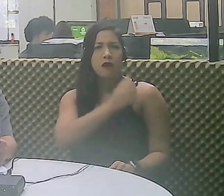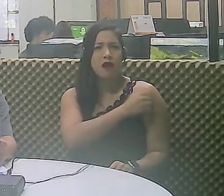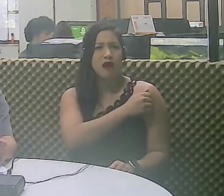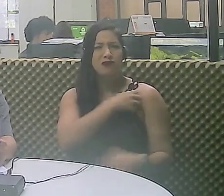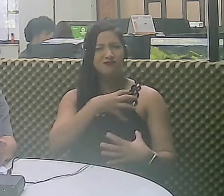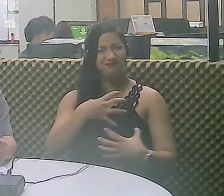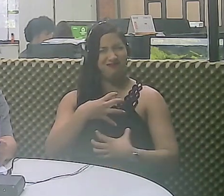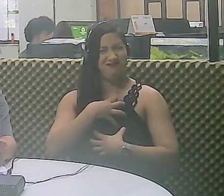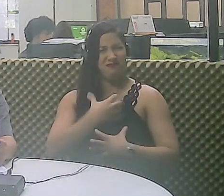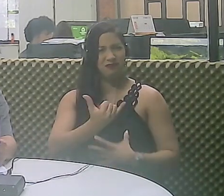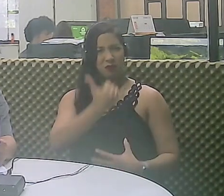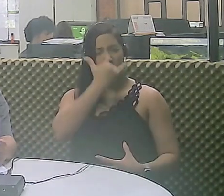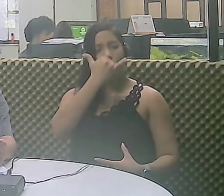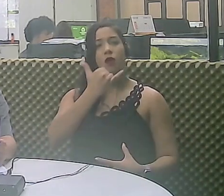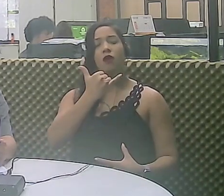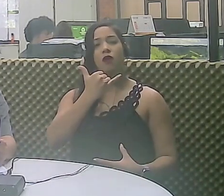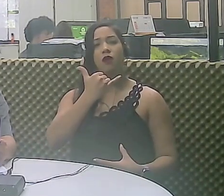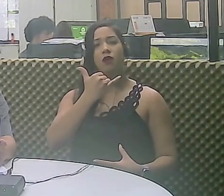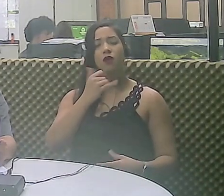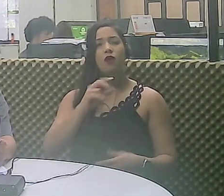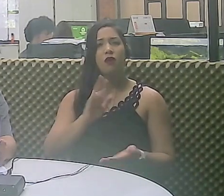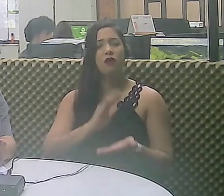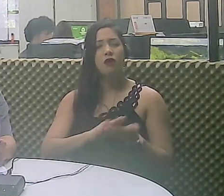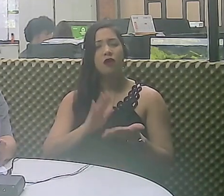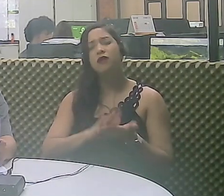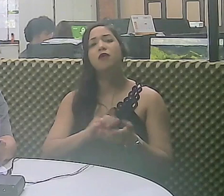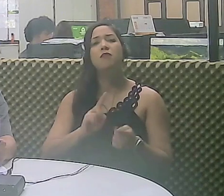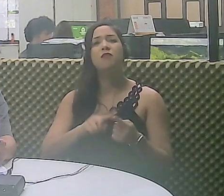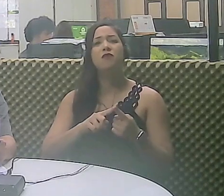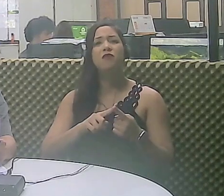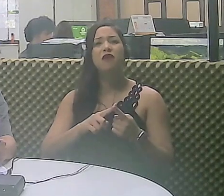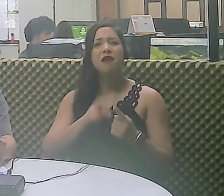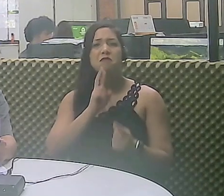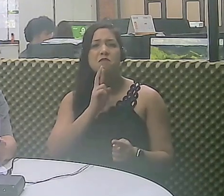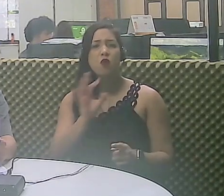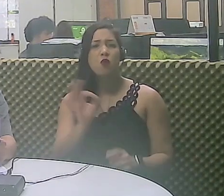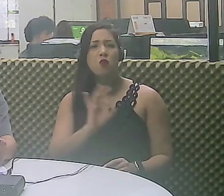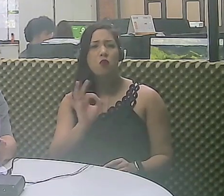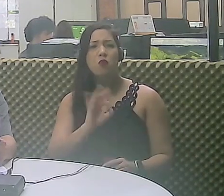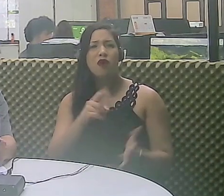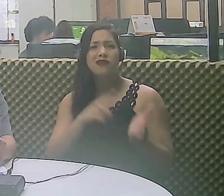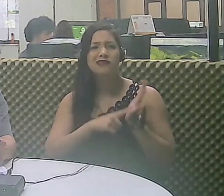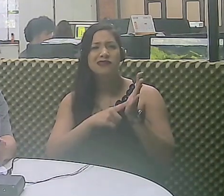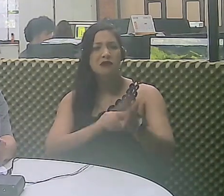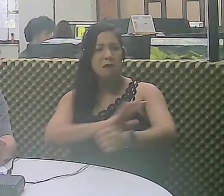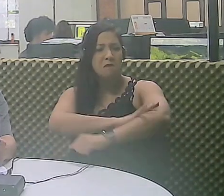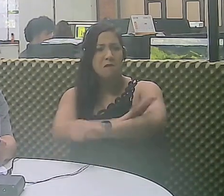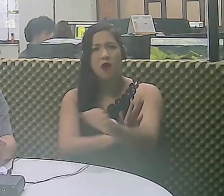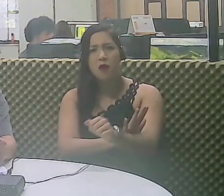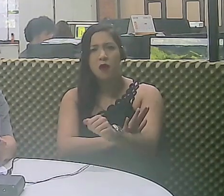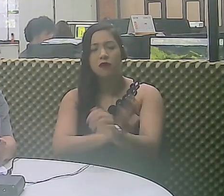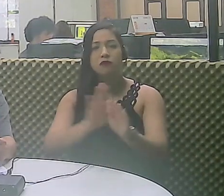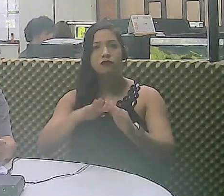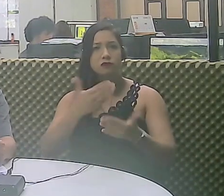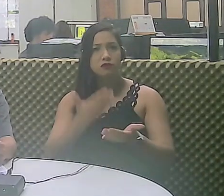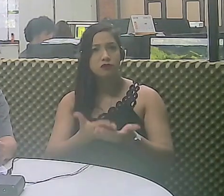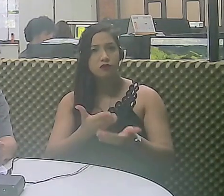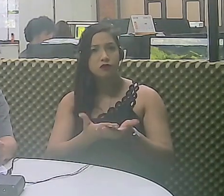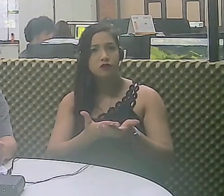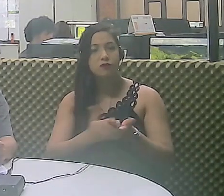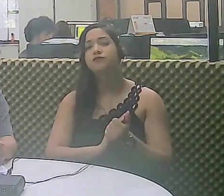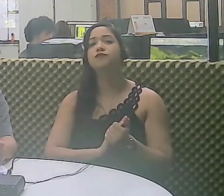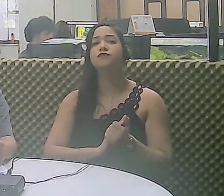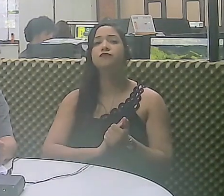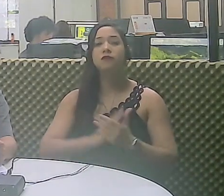que se sentiram lesados na condição de consumidores pela falta de respostas às denúncias de racismo levadas à escola. As